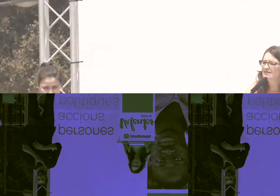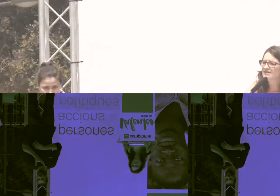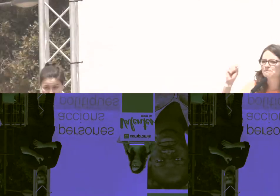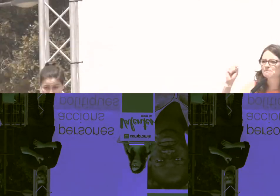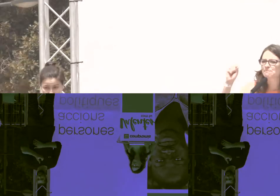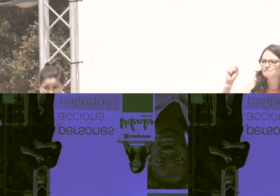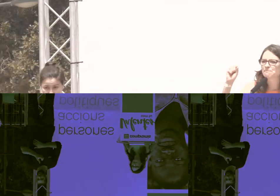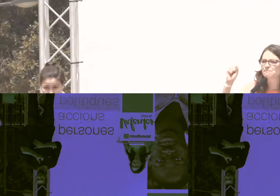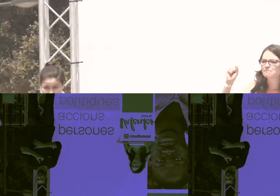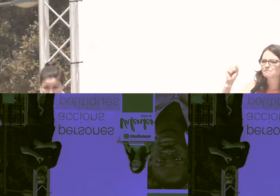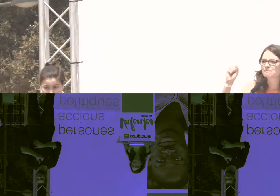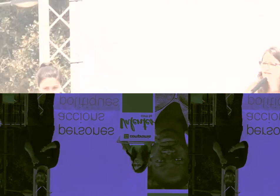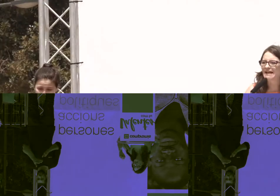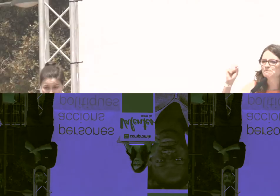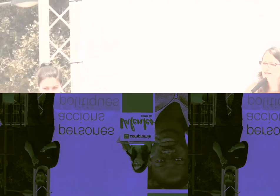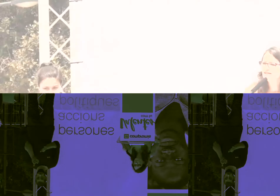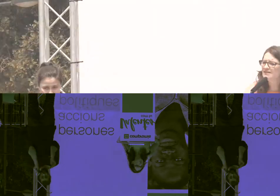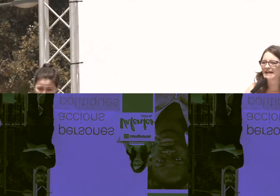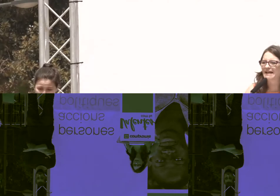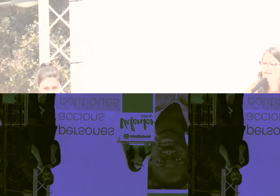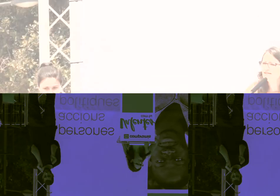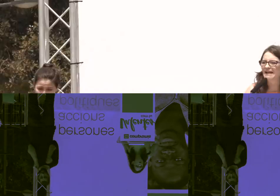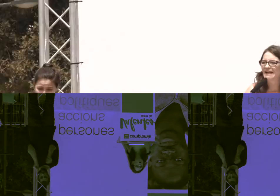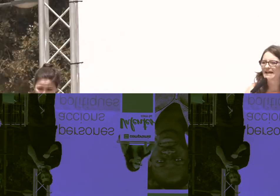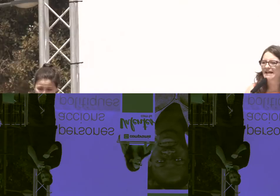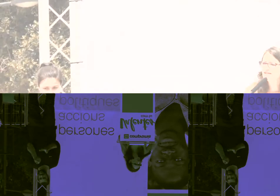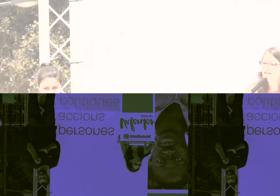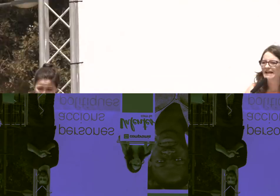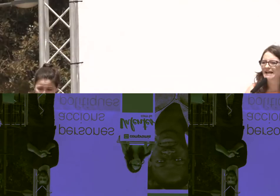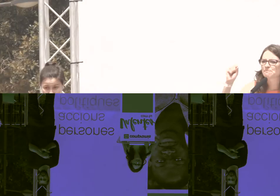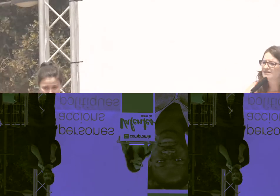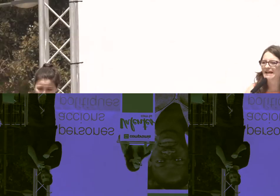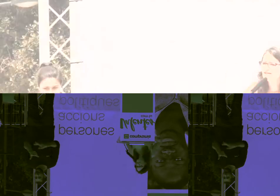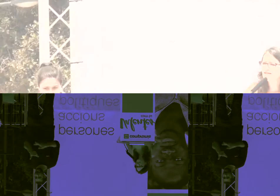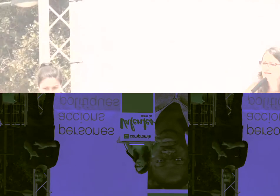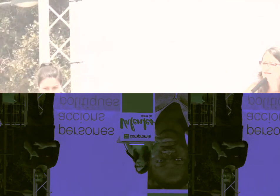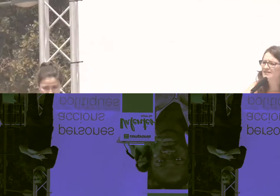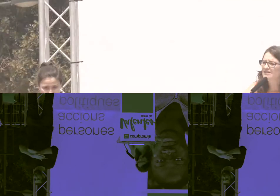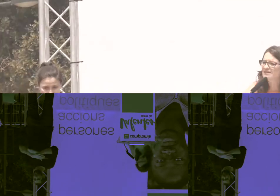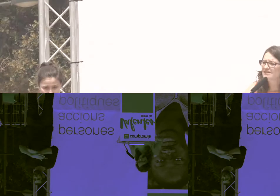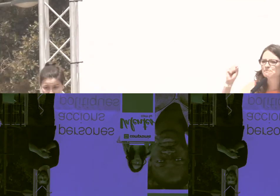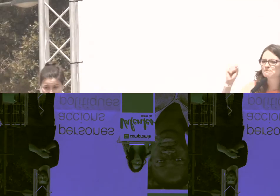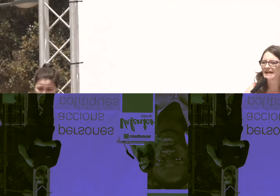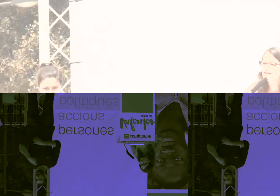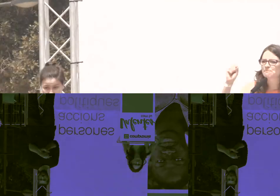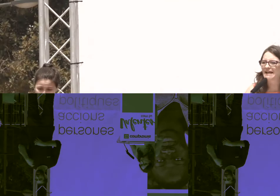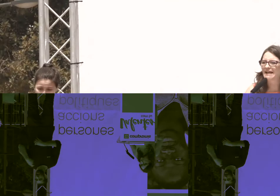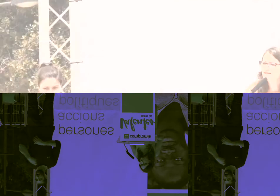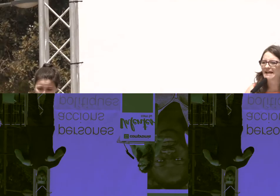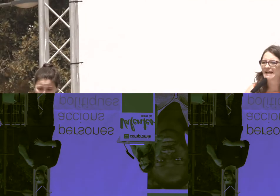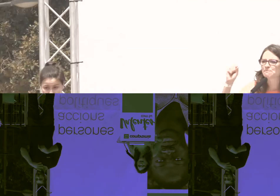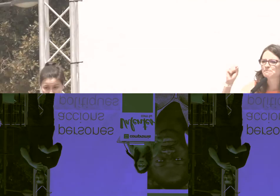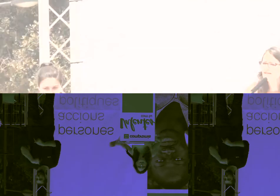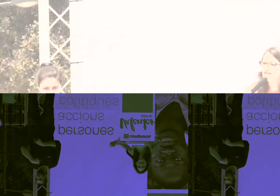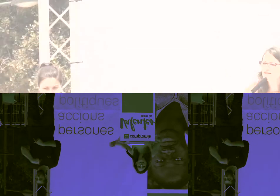oportunitat formativa i remunerada. Avui tenim que el nostre govern el feliciten per a la Valem Territori per part de la